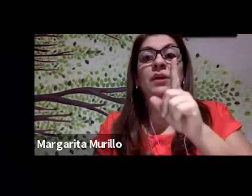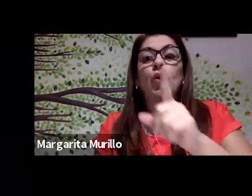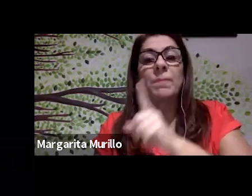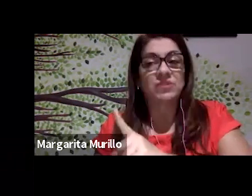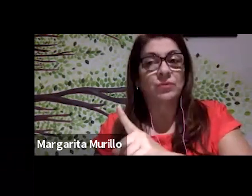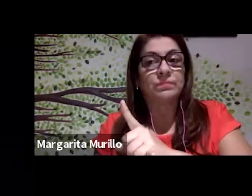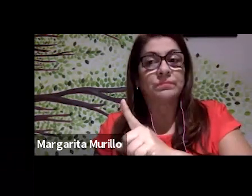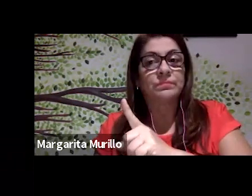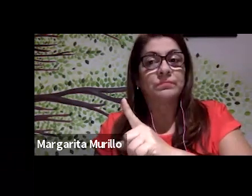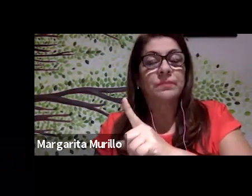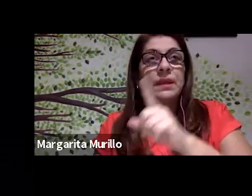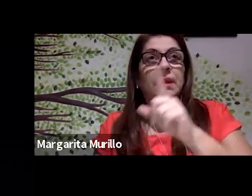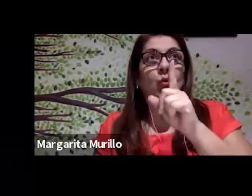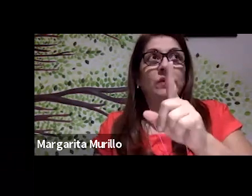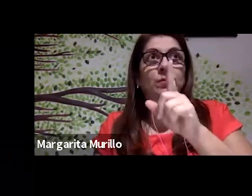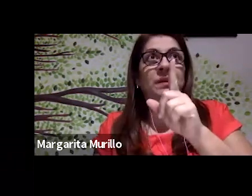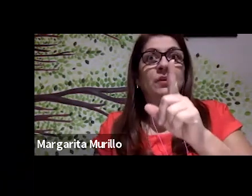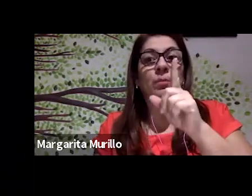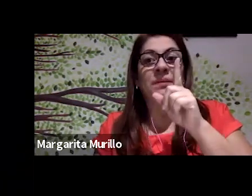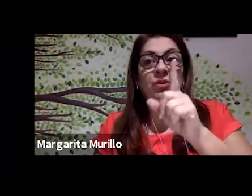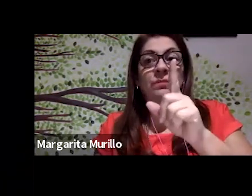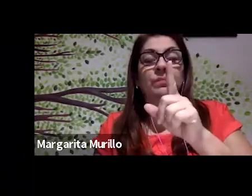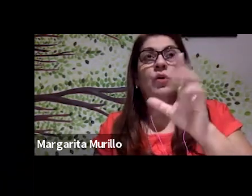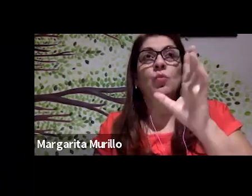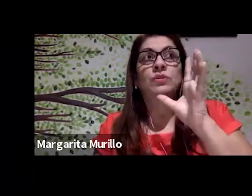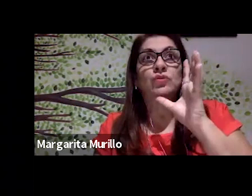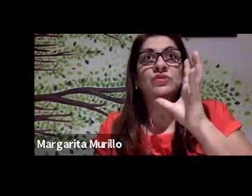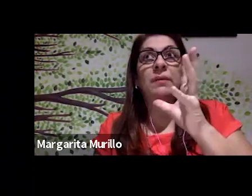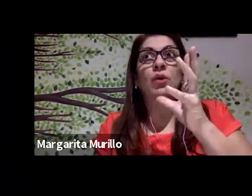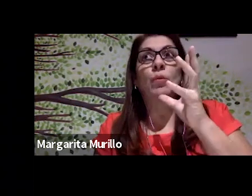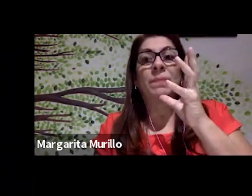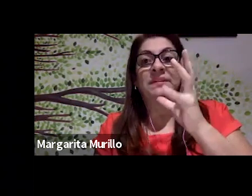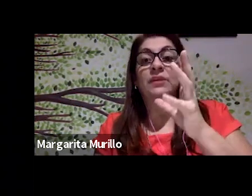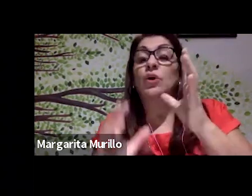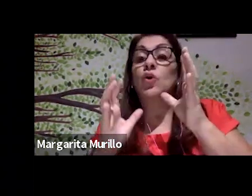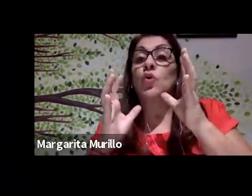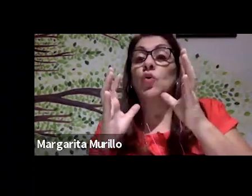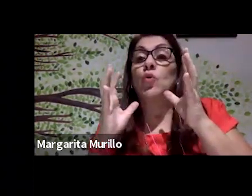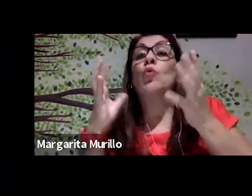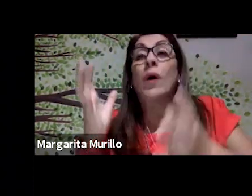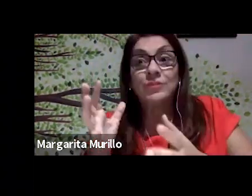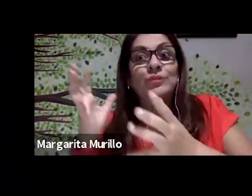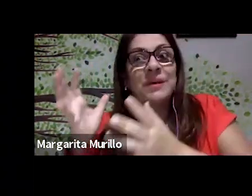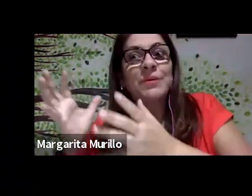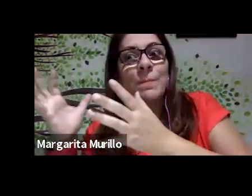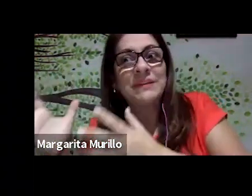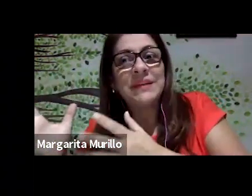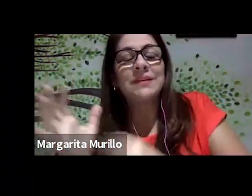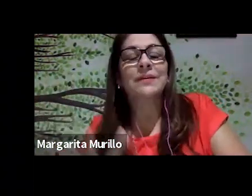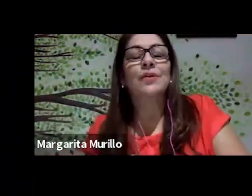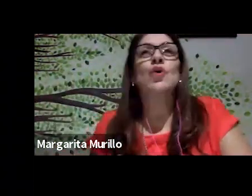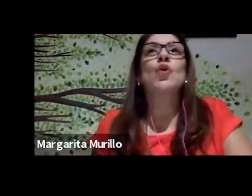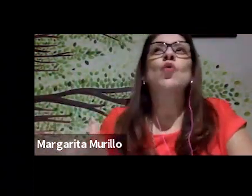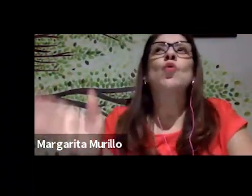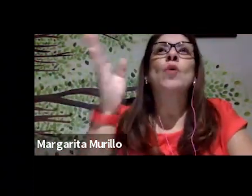pierden compasión cuándo pierden compasión cuando no saben compartir cuándo no saben